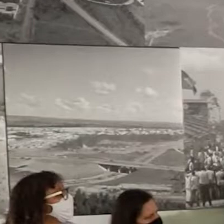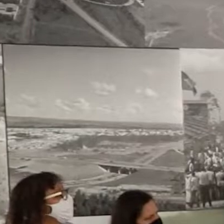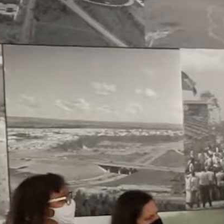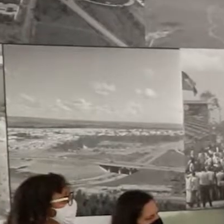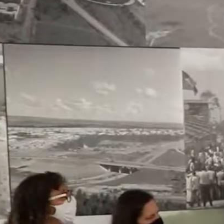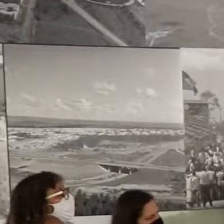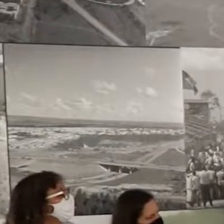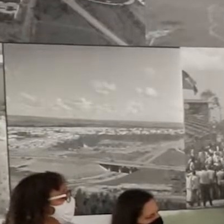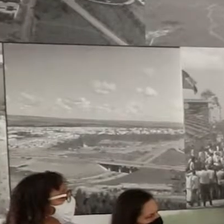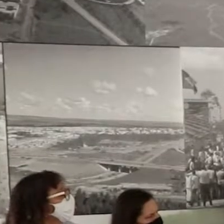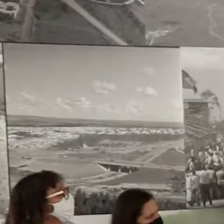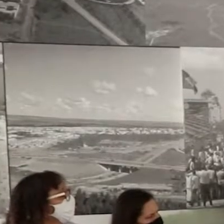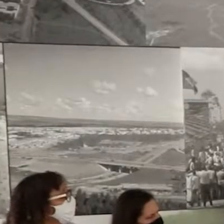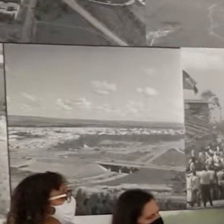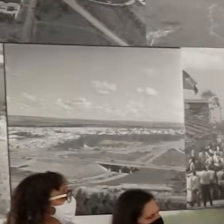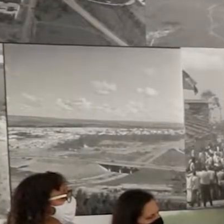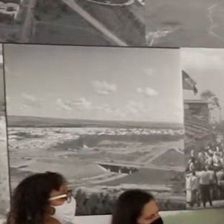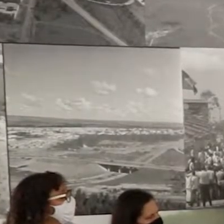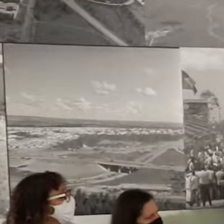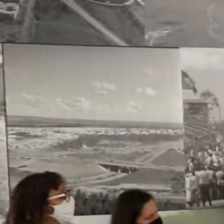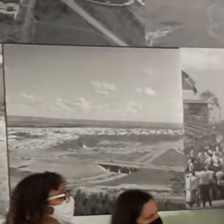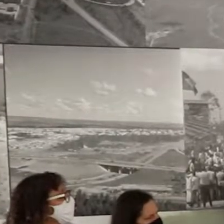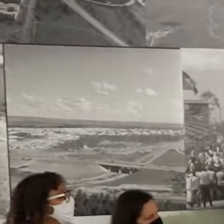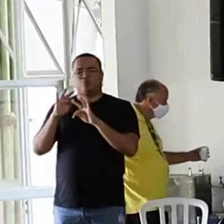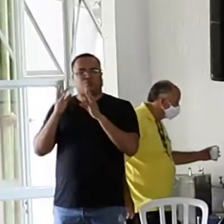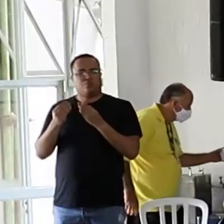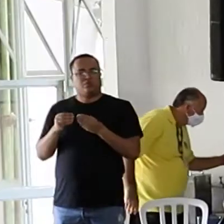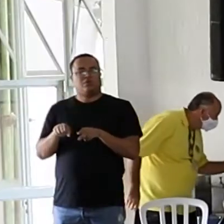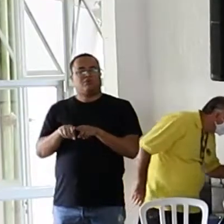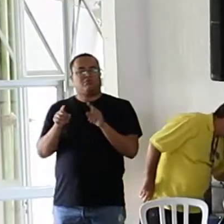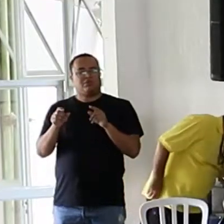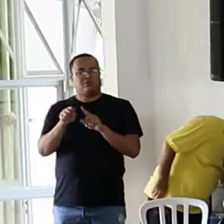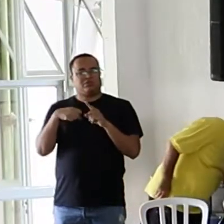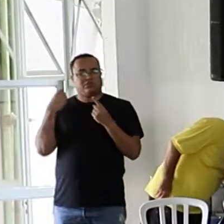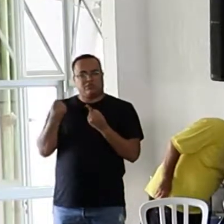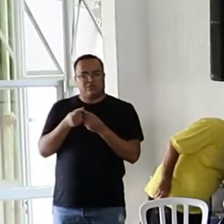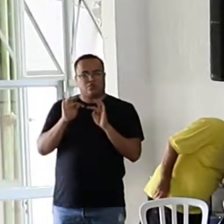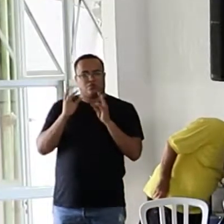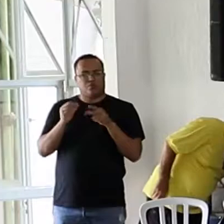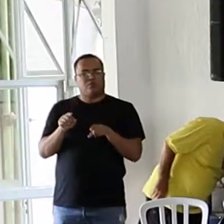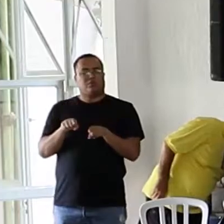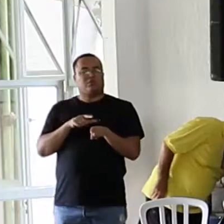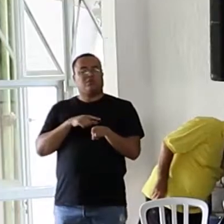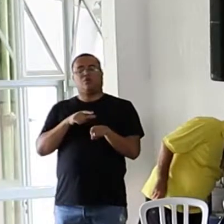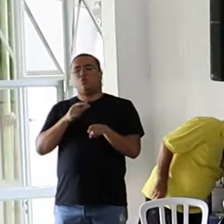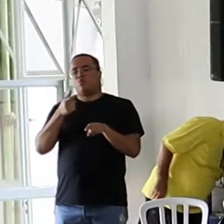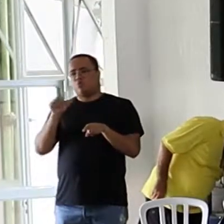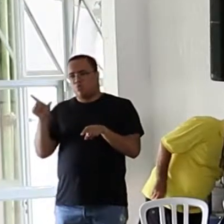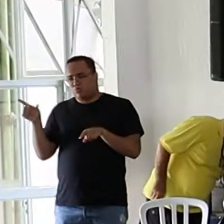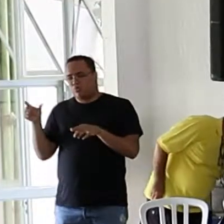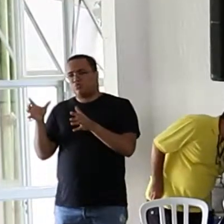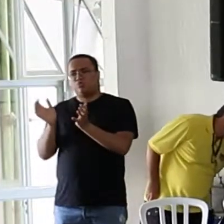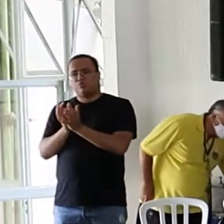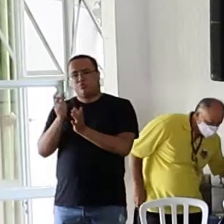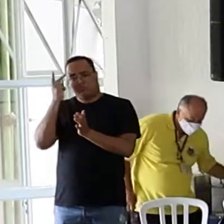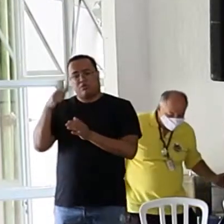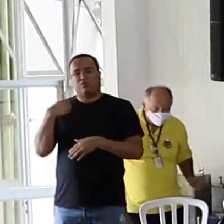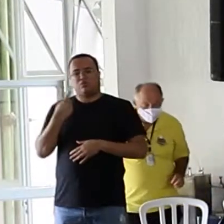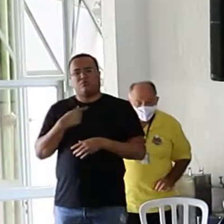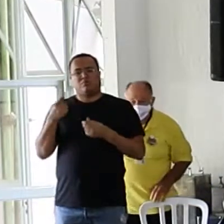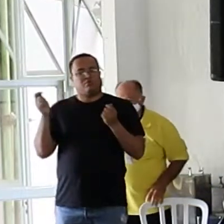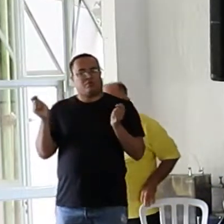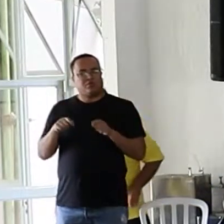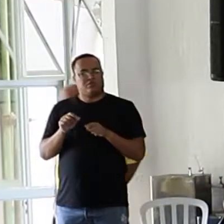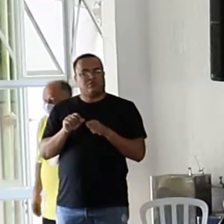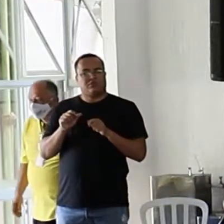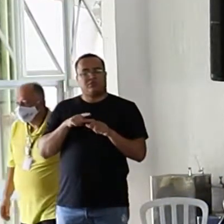estarem mais conectadas eu queria fazer só algumas ponderações que são importantes ele desse contexto de cidade inteligente que